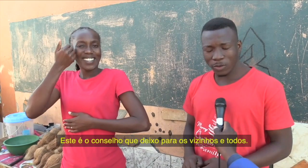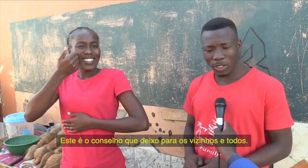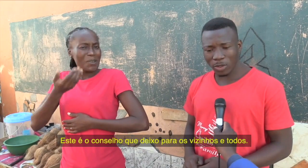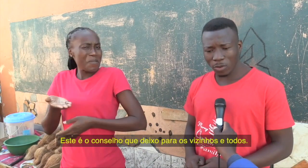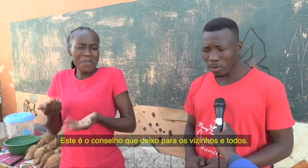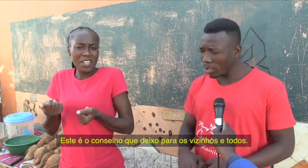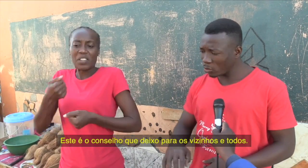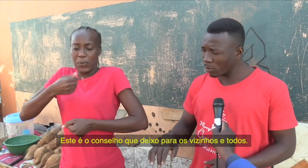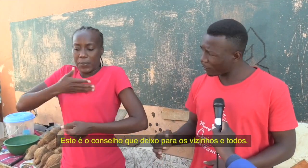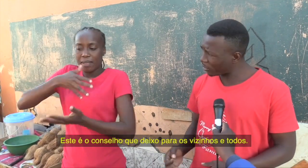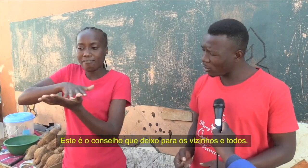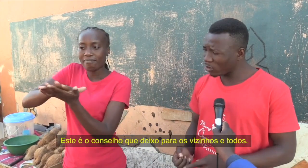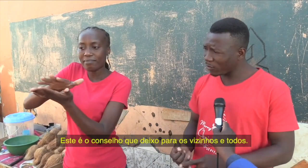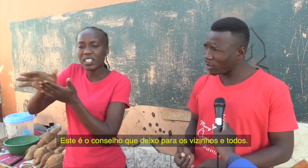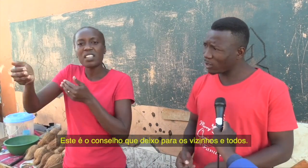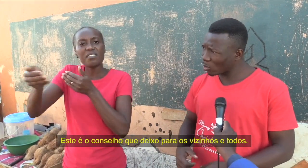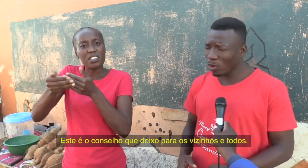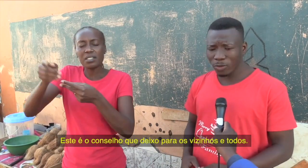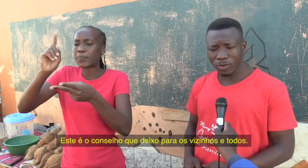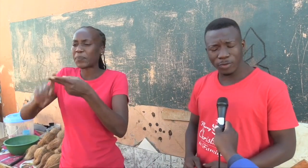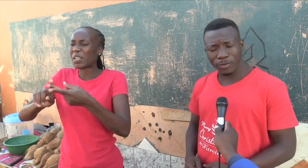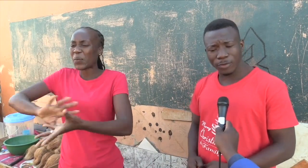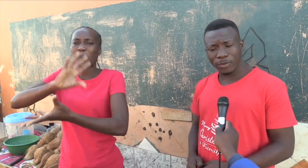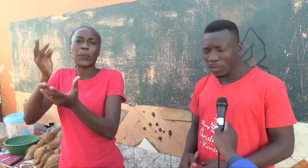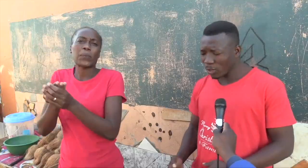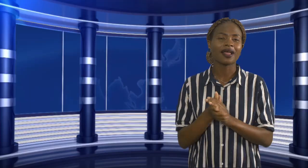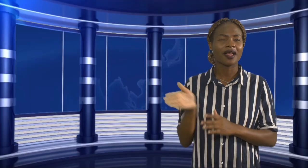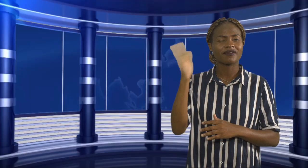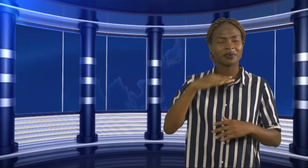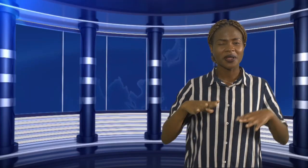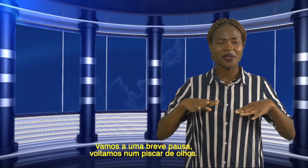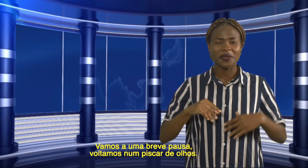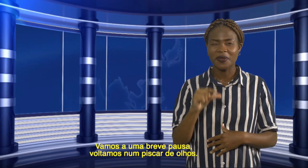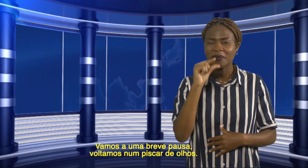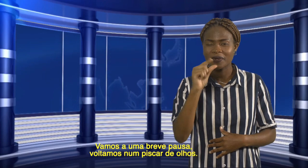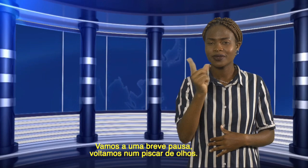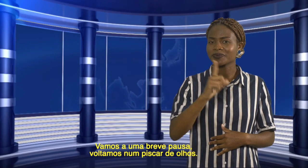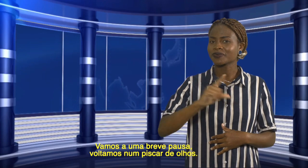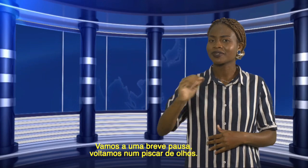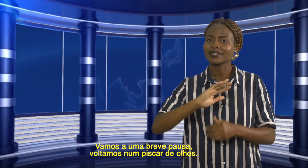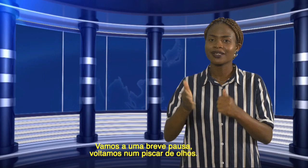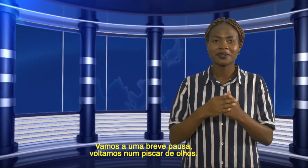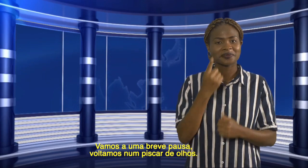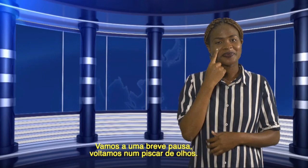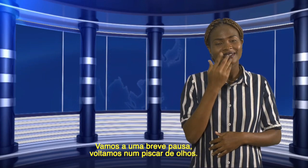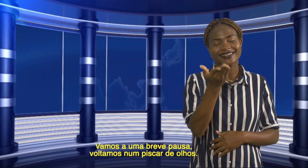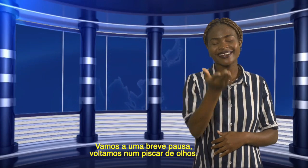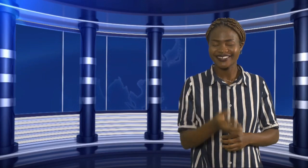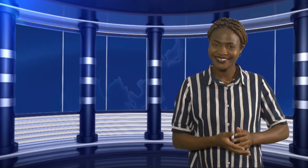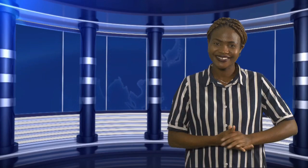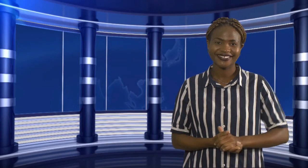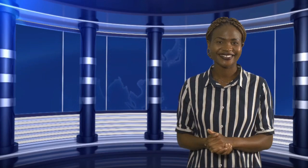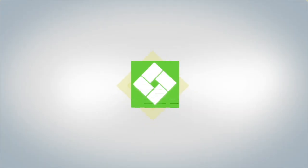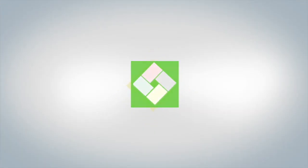esse o conselho que eu deixo para vizinhos vizinhos e todos vamos a uma breve pausa voltamos num piscar de